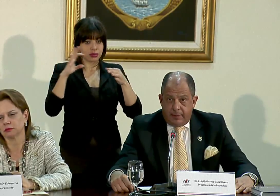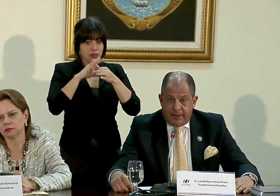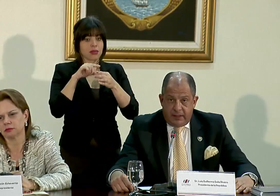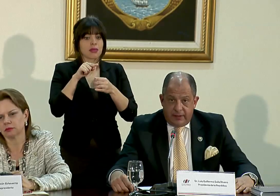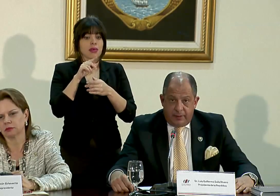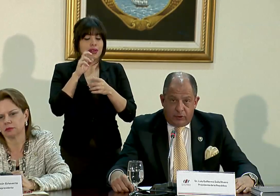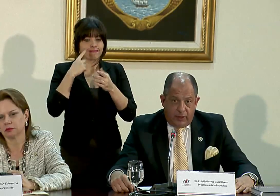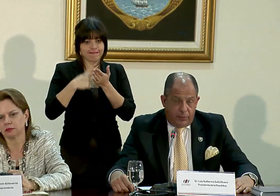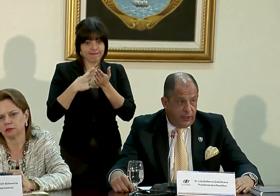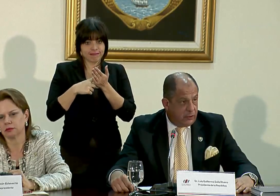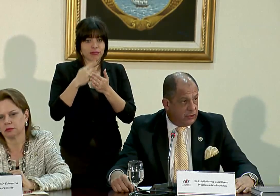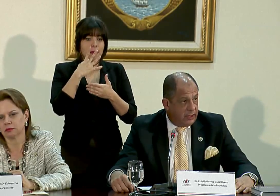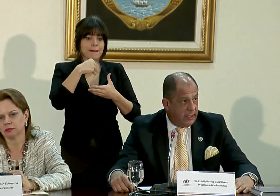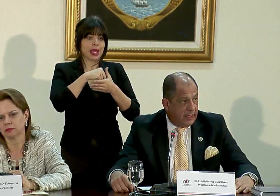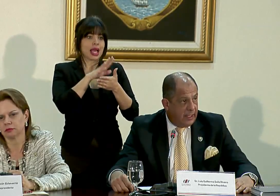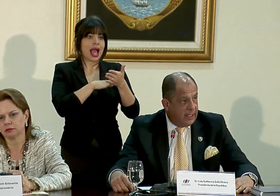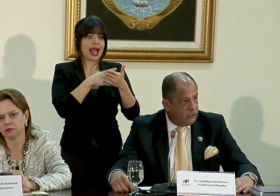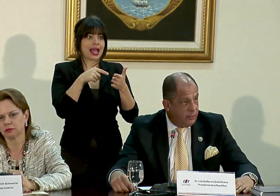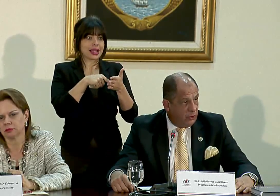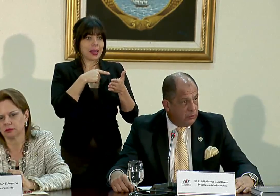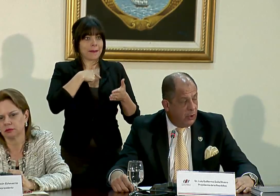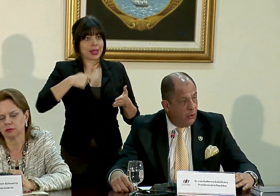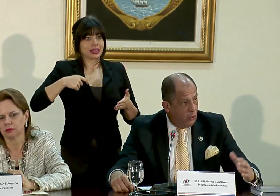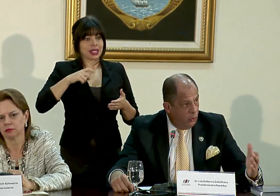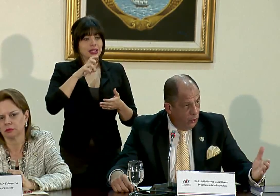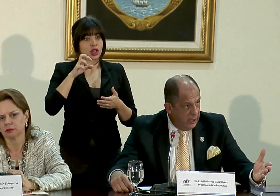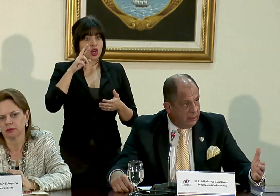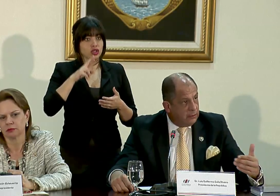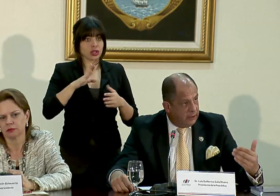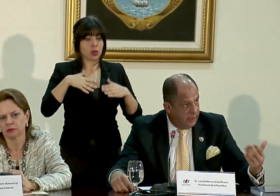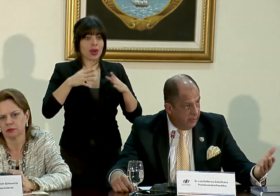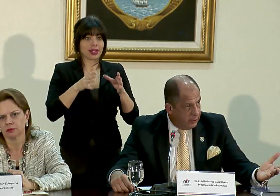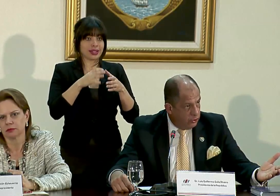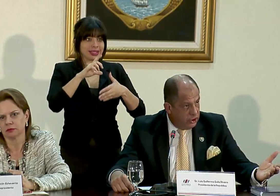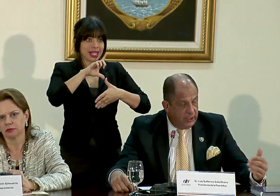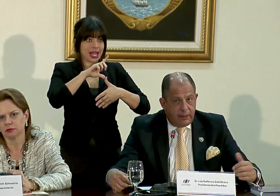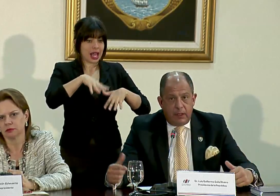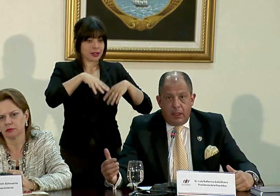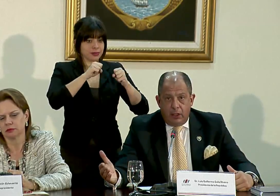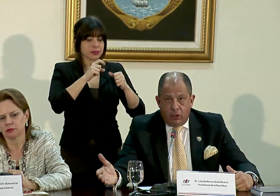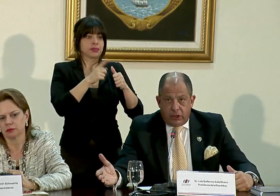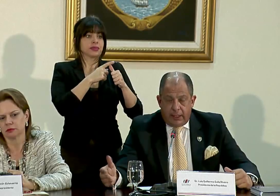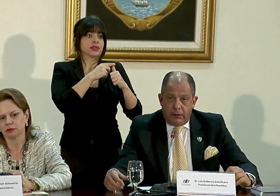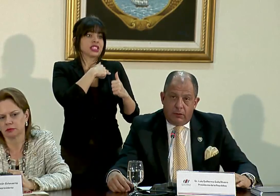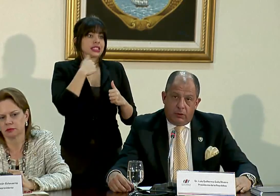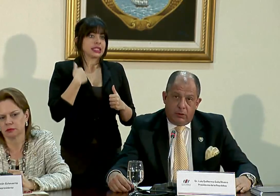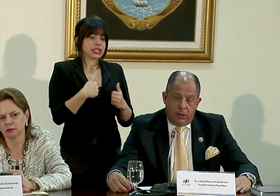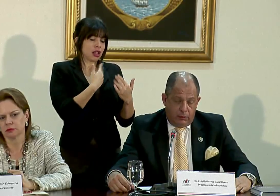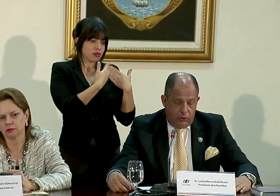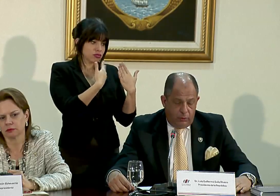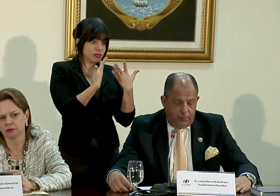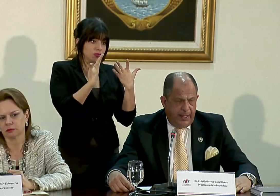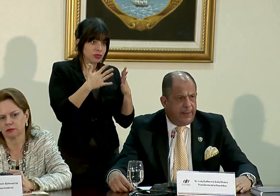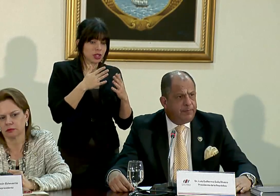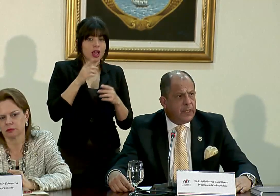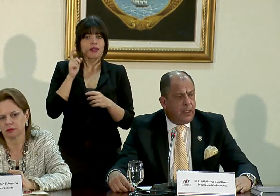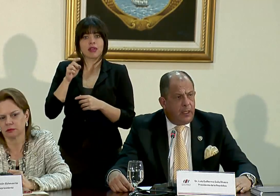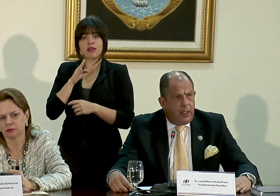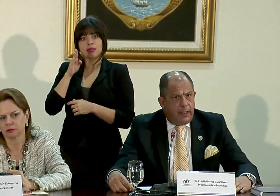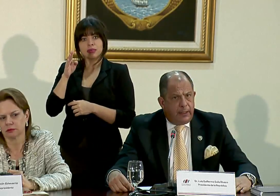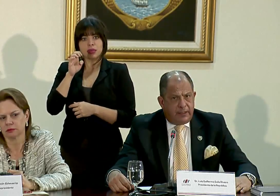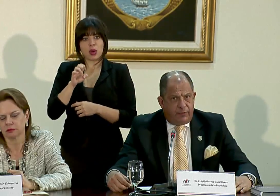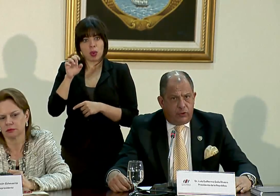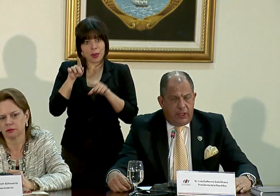agenda que la presidencia pro-témpora de Costa Rica asumió, una que tenía que ver con China y otra con la Unión Europea.